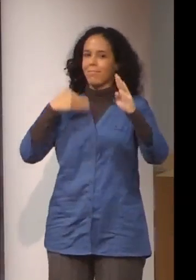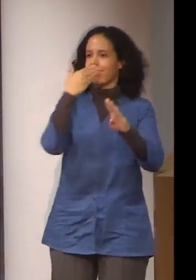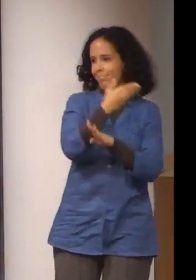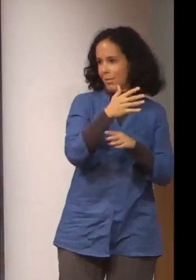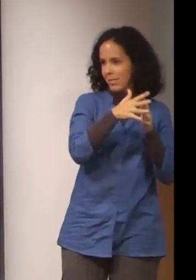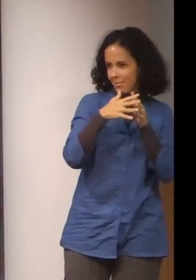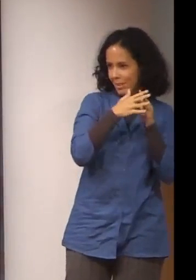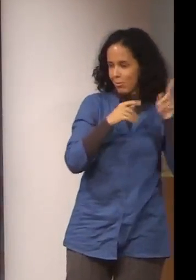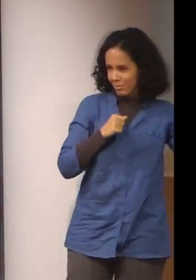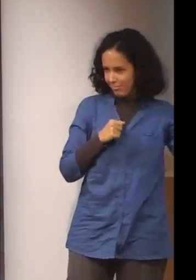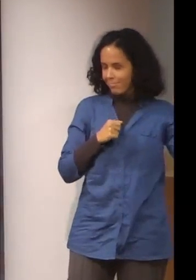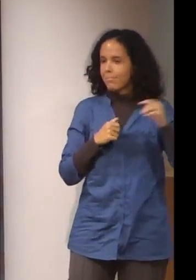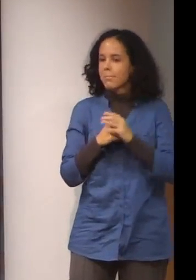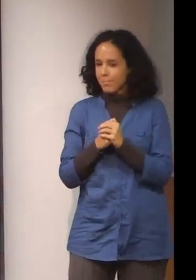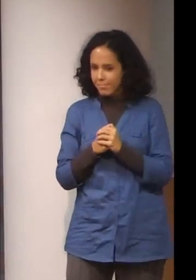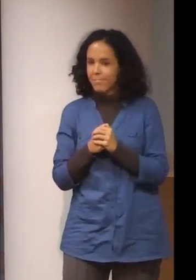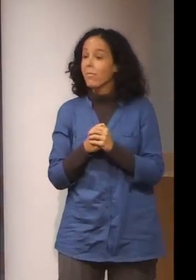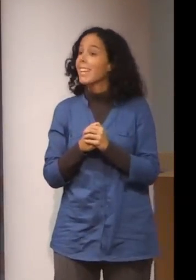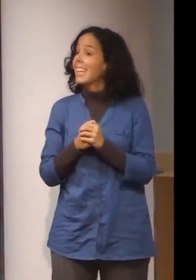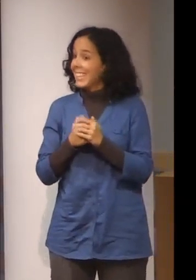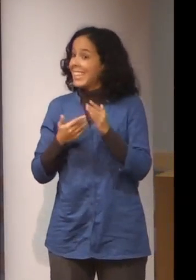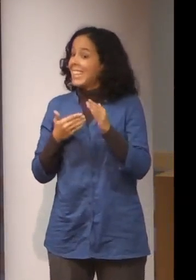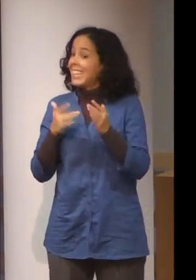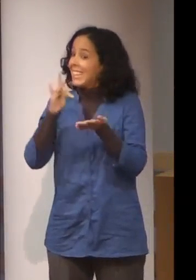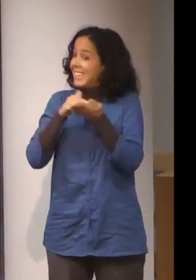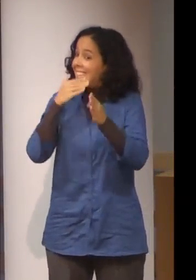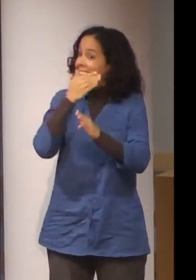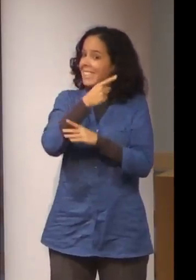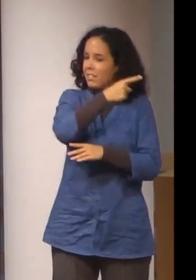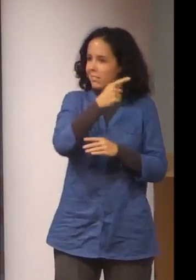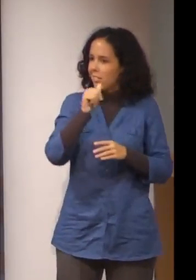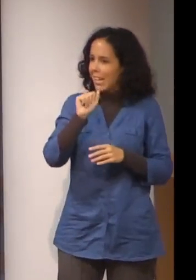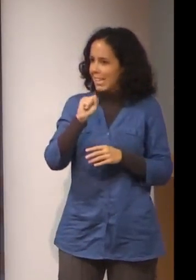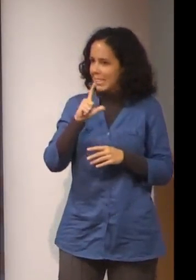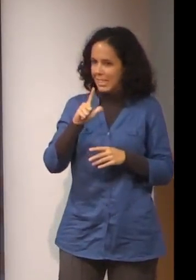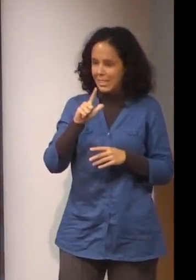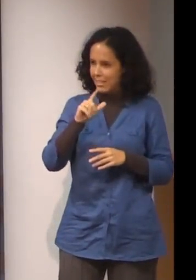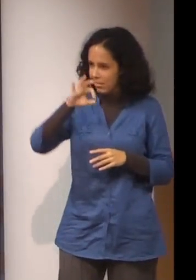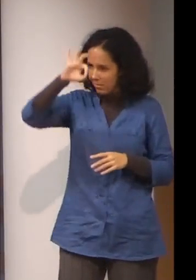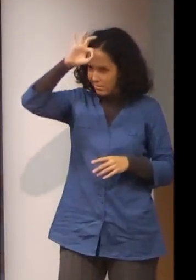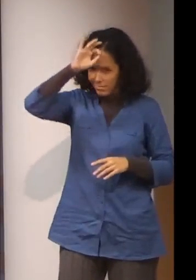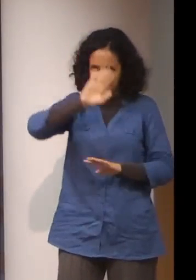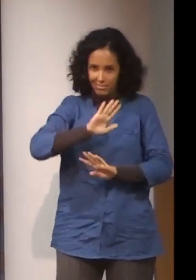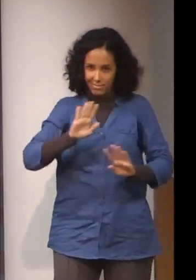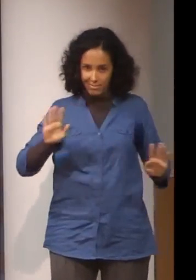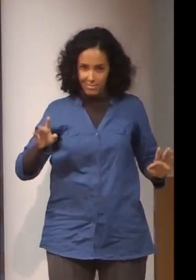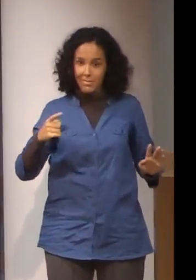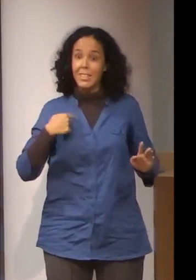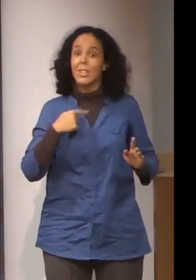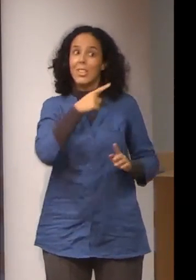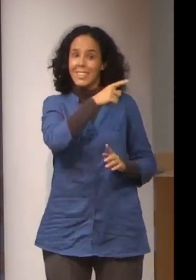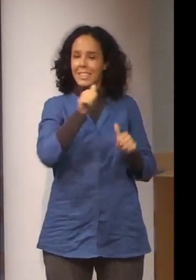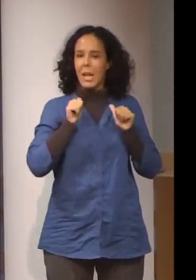el aprendizaje de la lengua de signos. Me concedieron una beca y me trasladé a Estados Unidos. No tenía ni idea